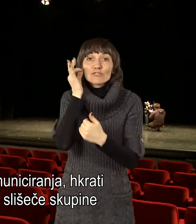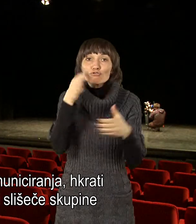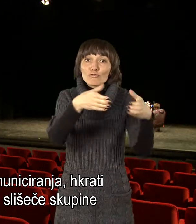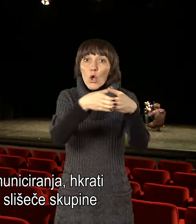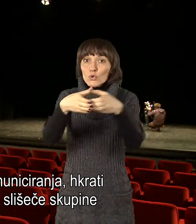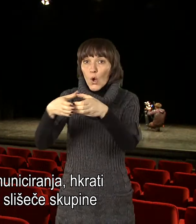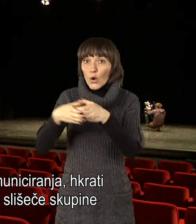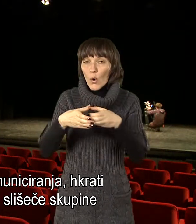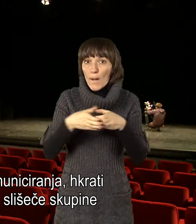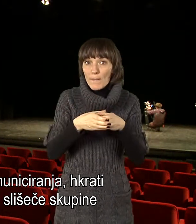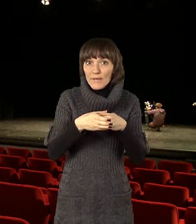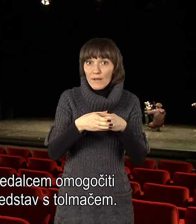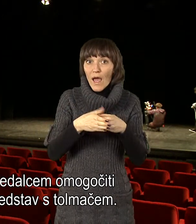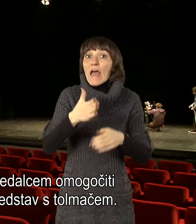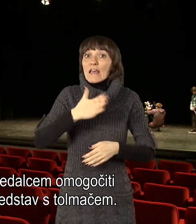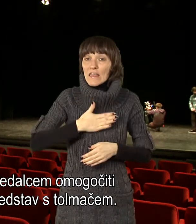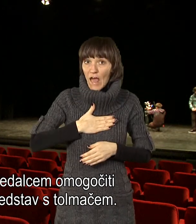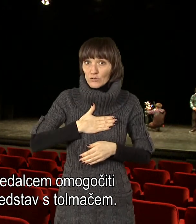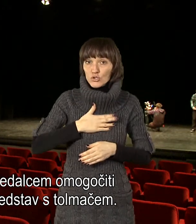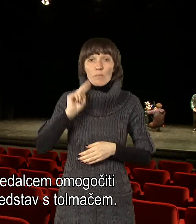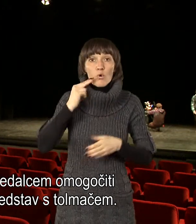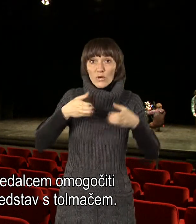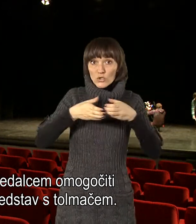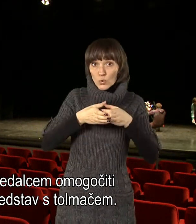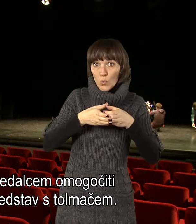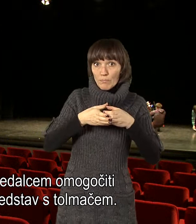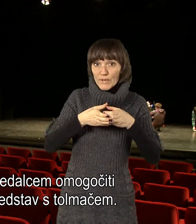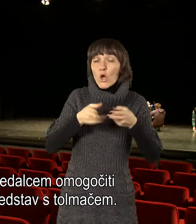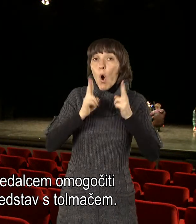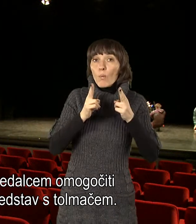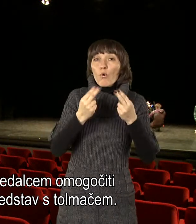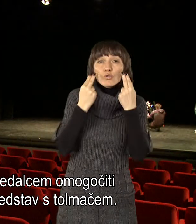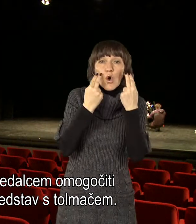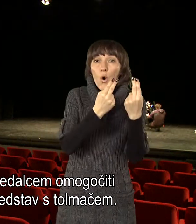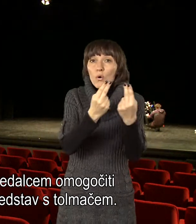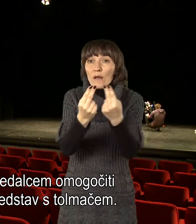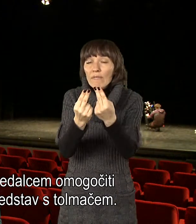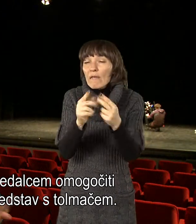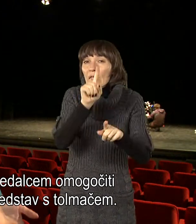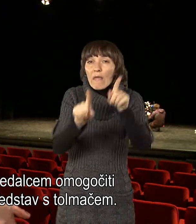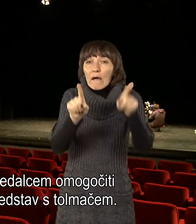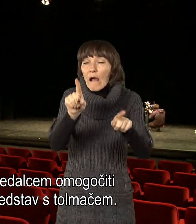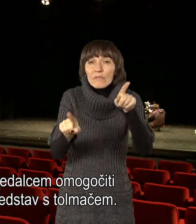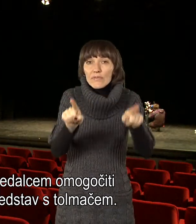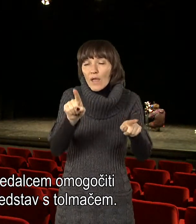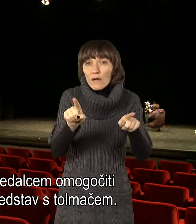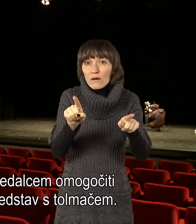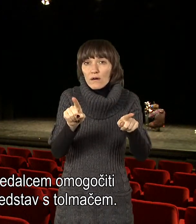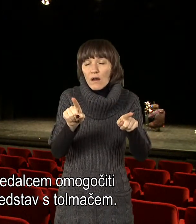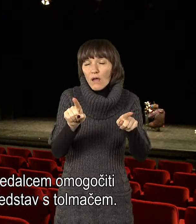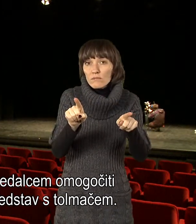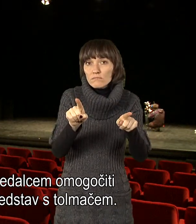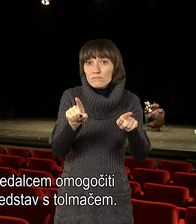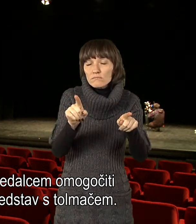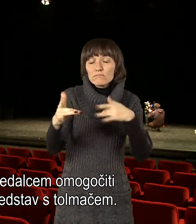povabiti tudi slišeče skupine in našim gluhim gledalcem omogočiti ogled nekih vrstniških predstav